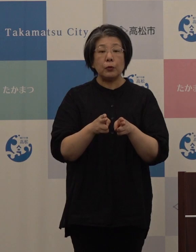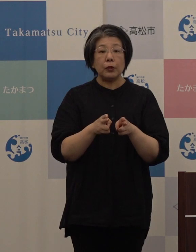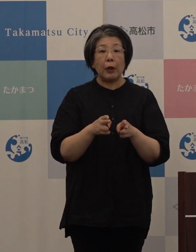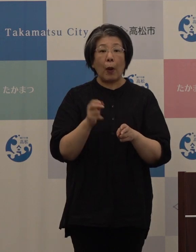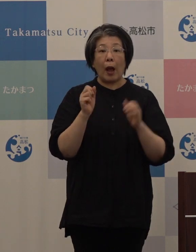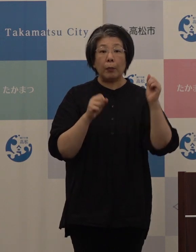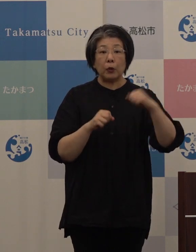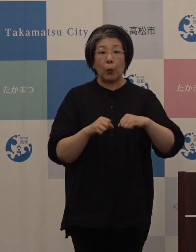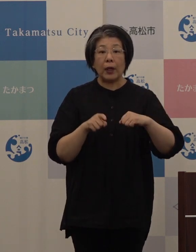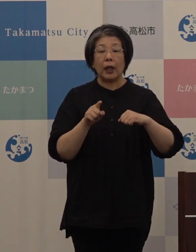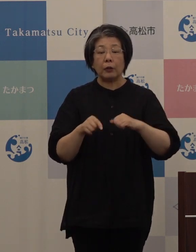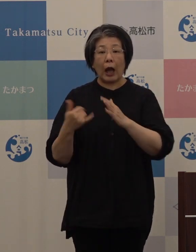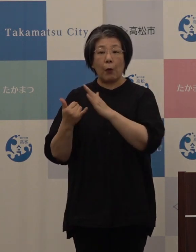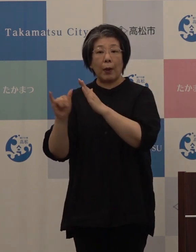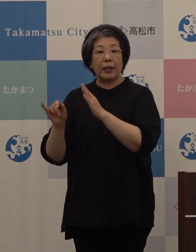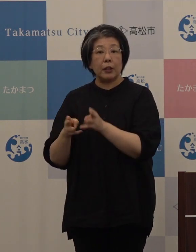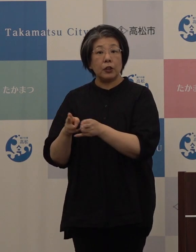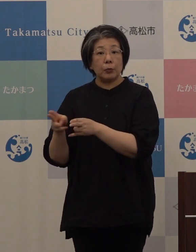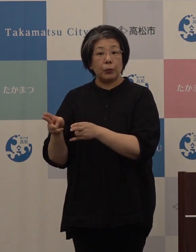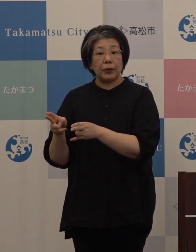も含めての予定なのかという。